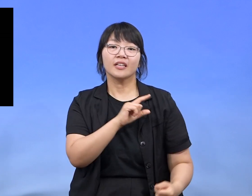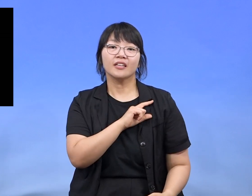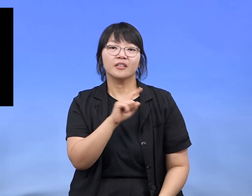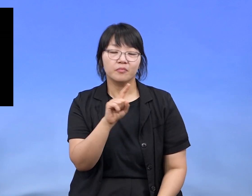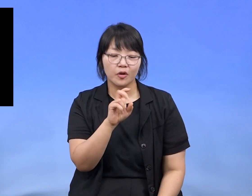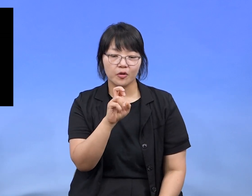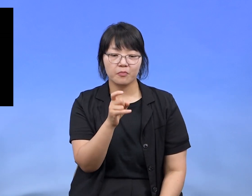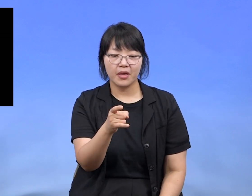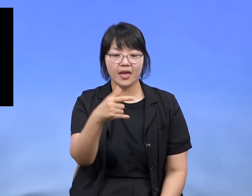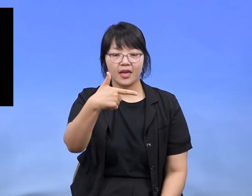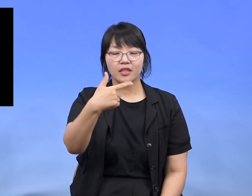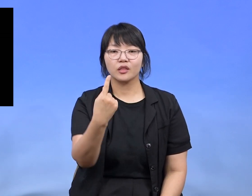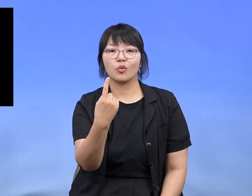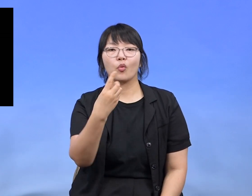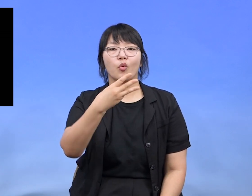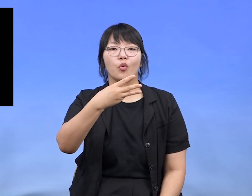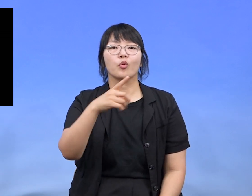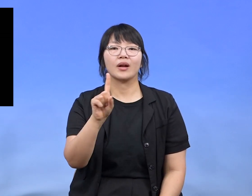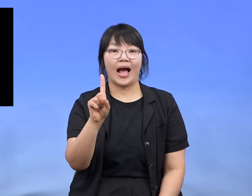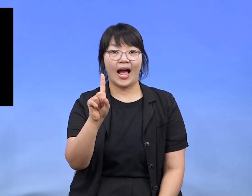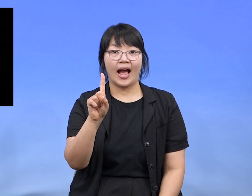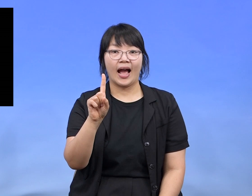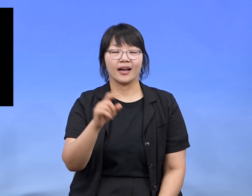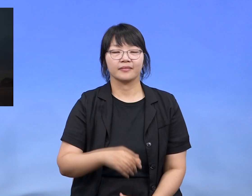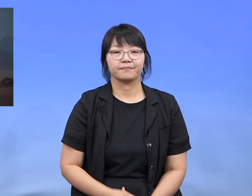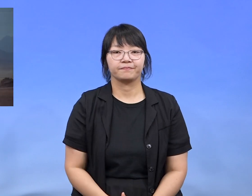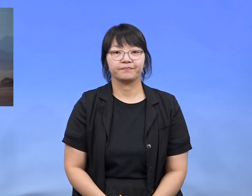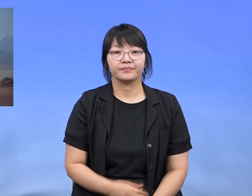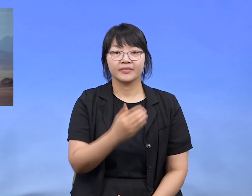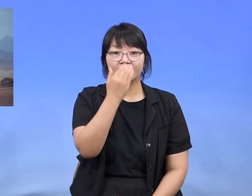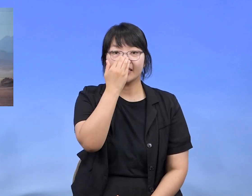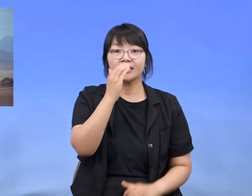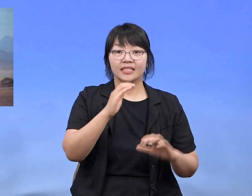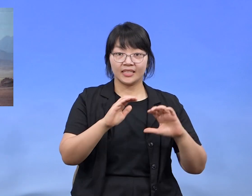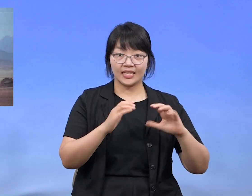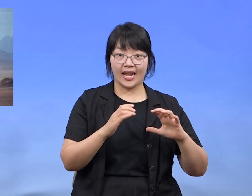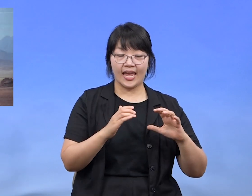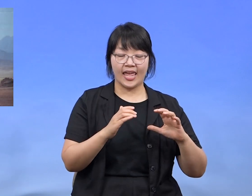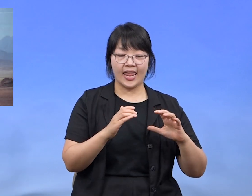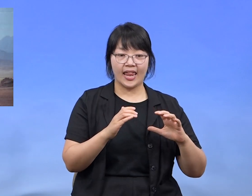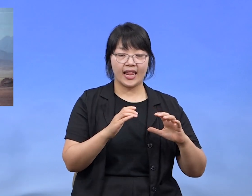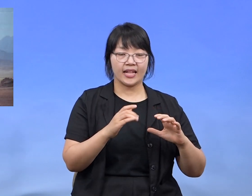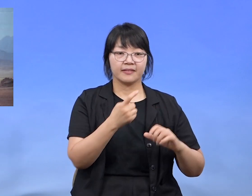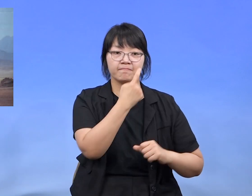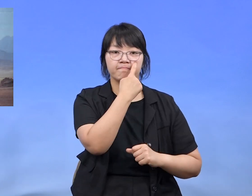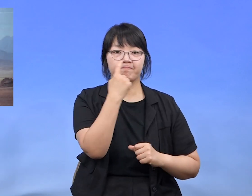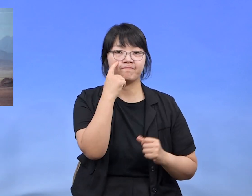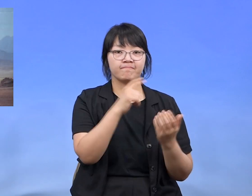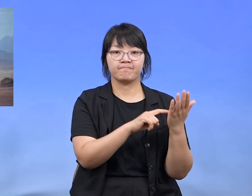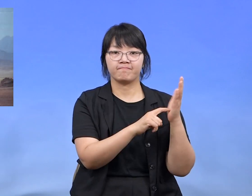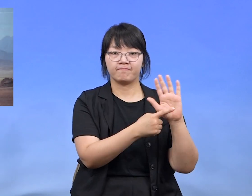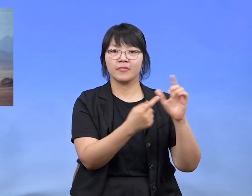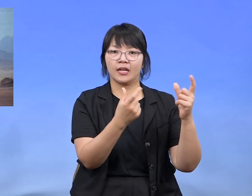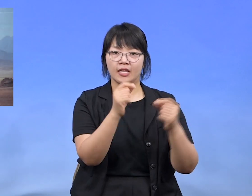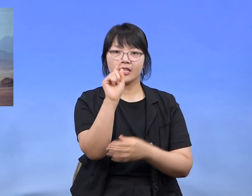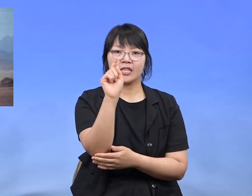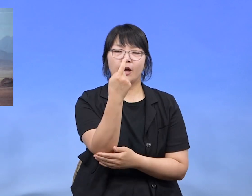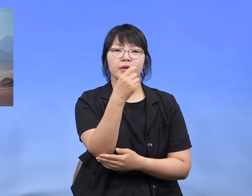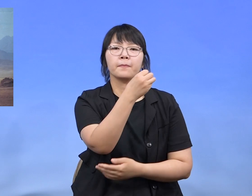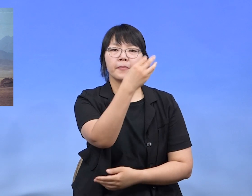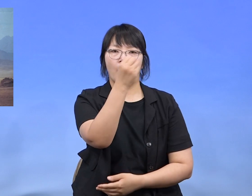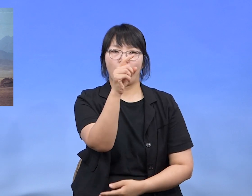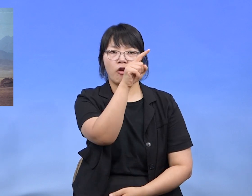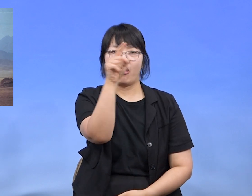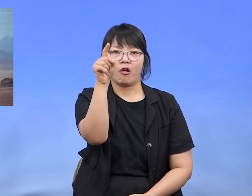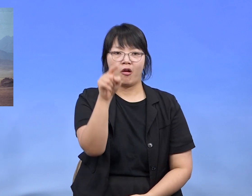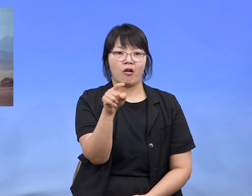같이 메노라. 사실 메노라는 이스라엘의 국가적 상징이기도 하고요. 다윗의 별과 함께